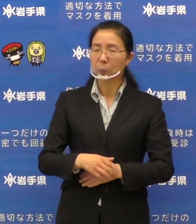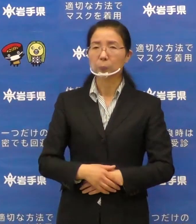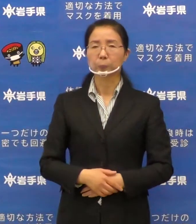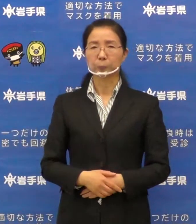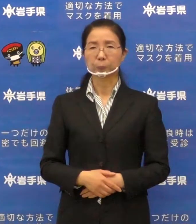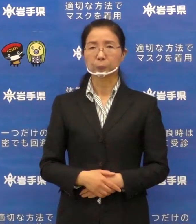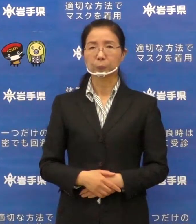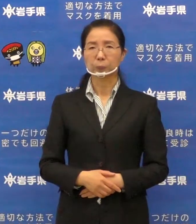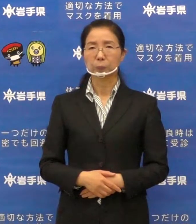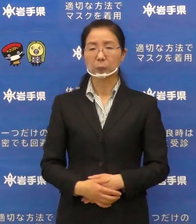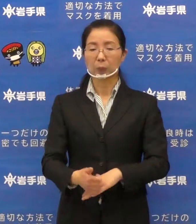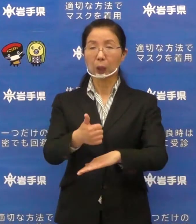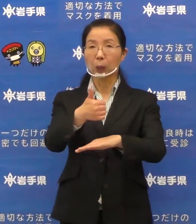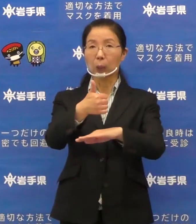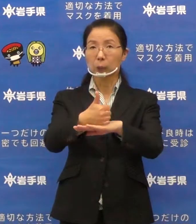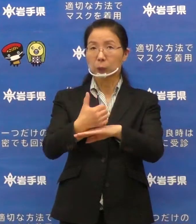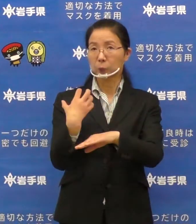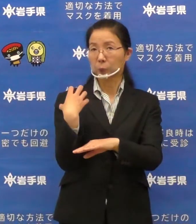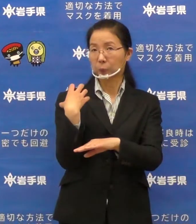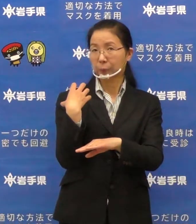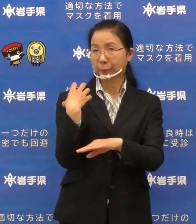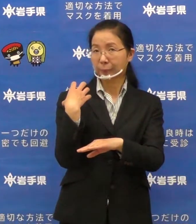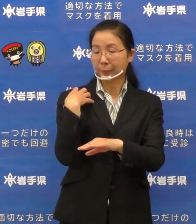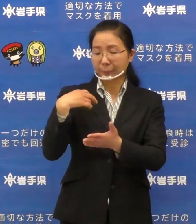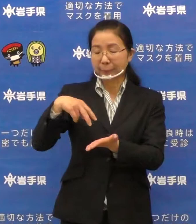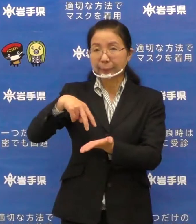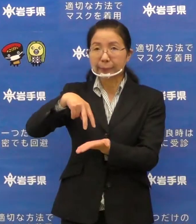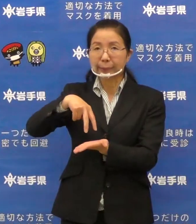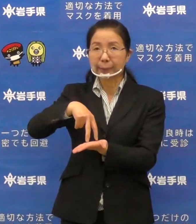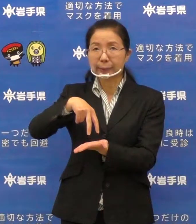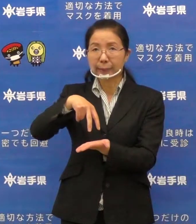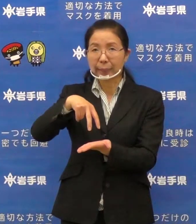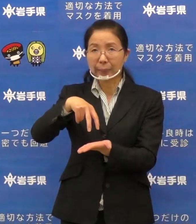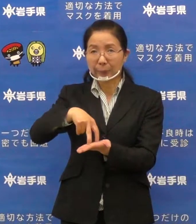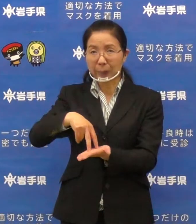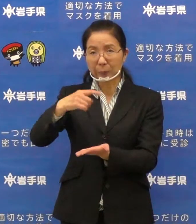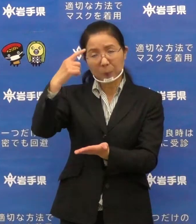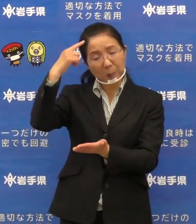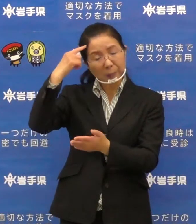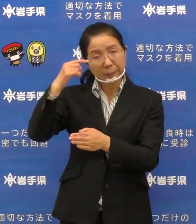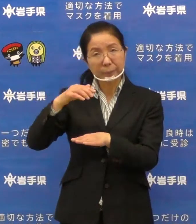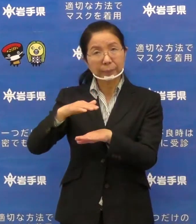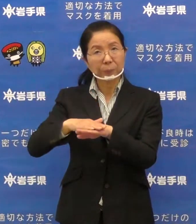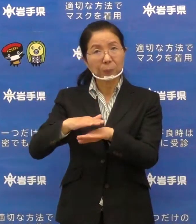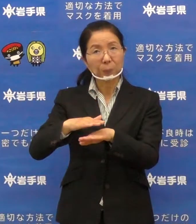主催者側の、まあ、意向として